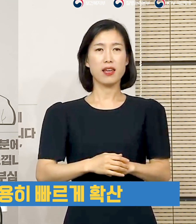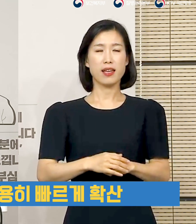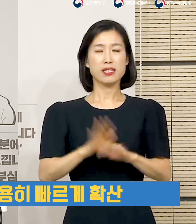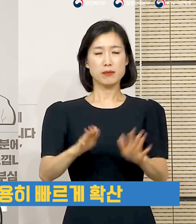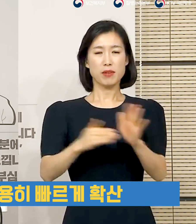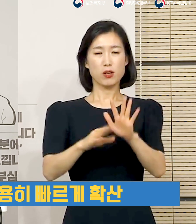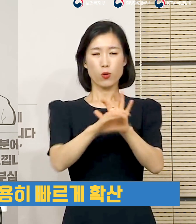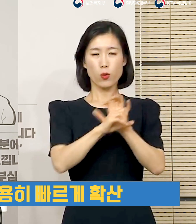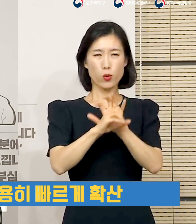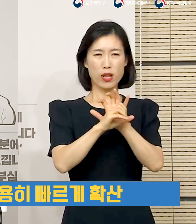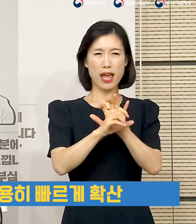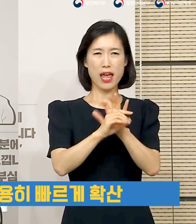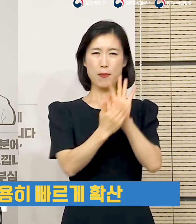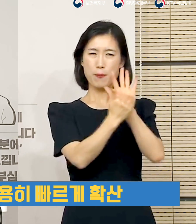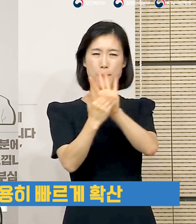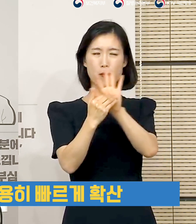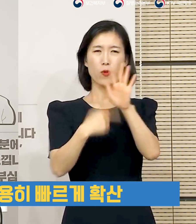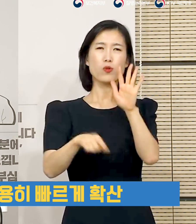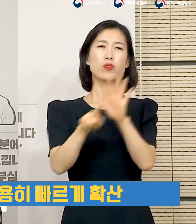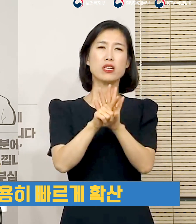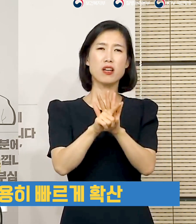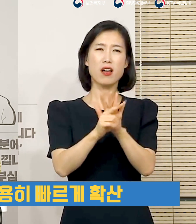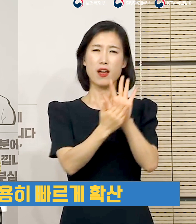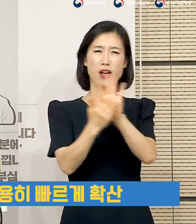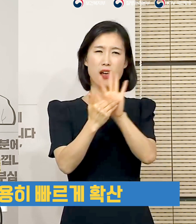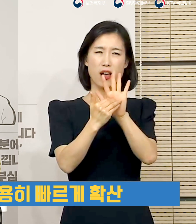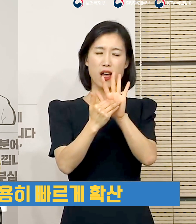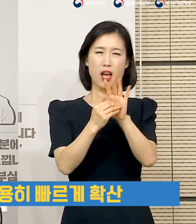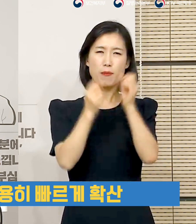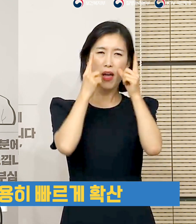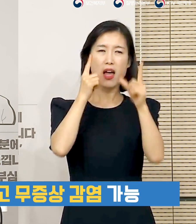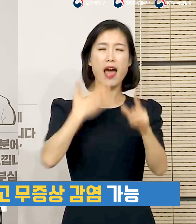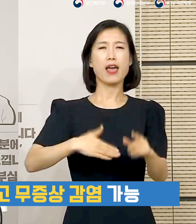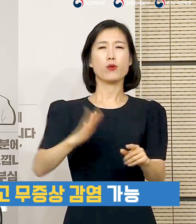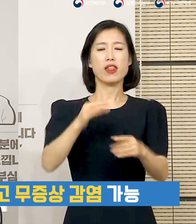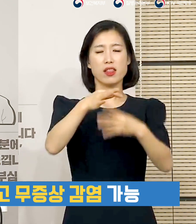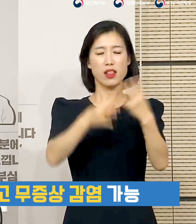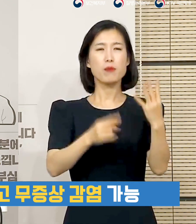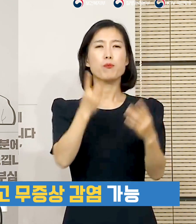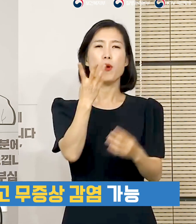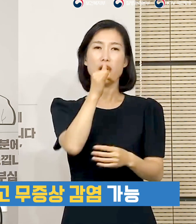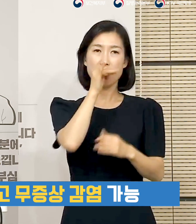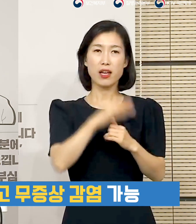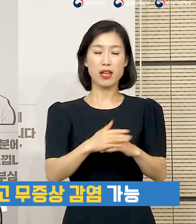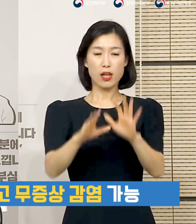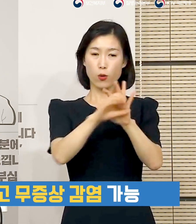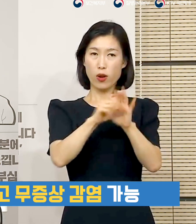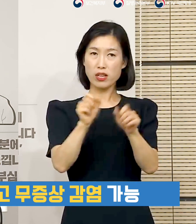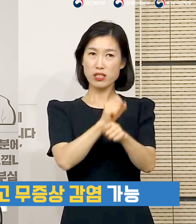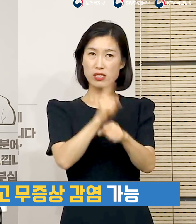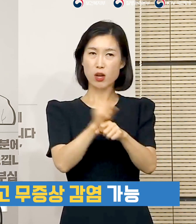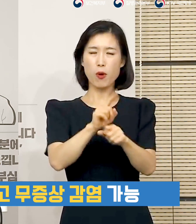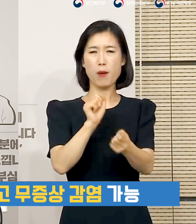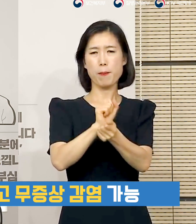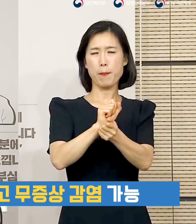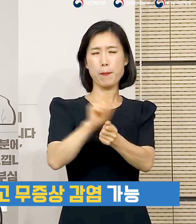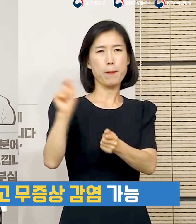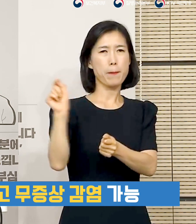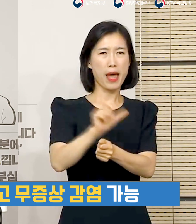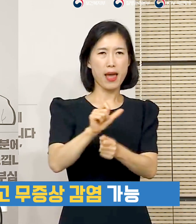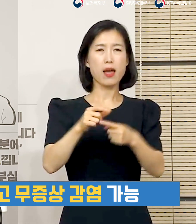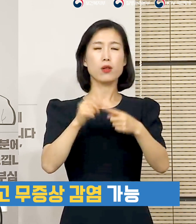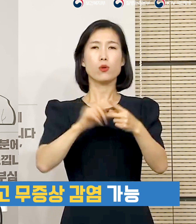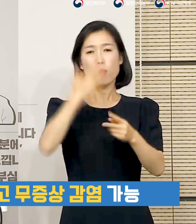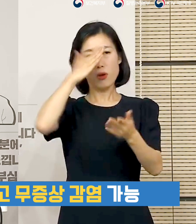코로나19와 긴 시간을 함께하면서 알게 된 사실들도 몇 가지 있습니다. 코로나19는 전파 속도가 빠르고